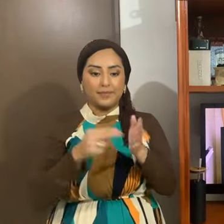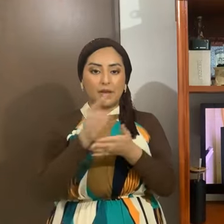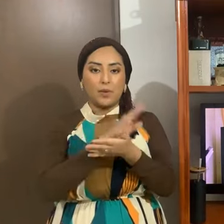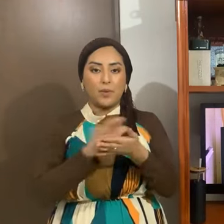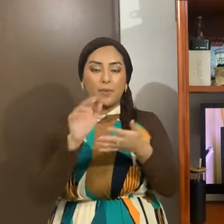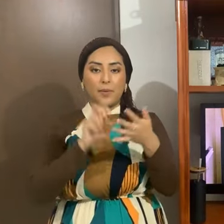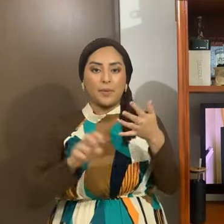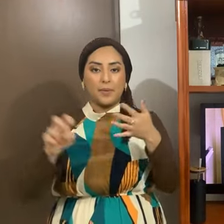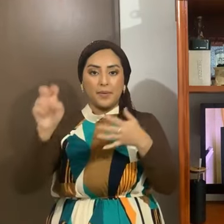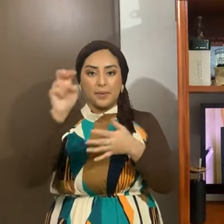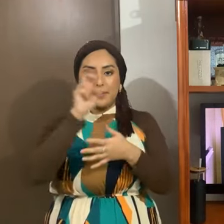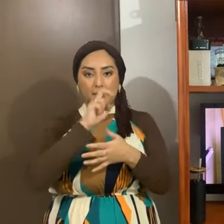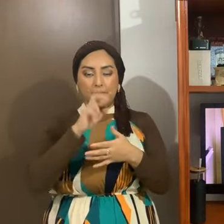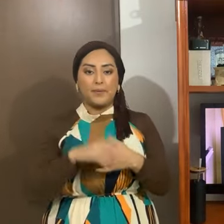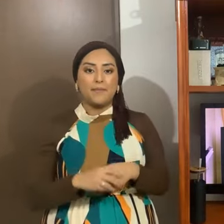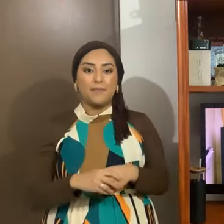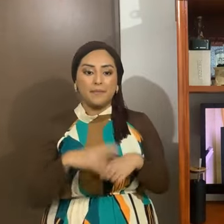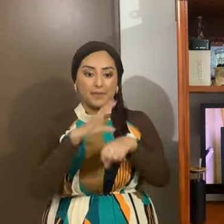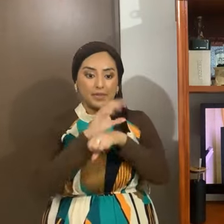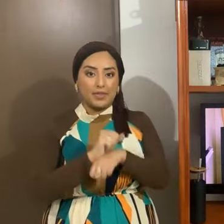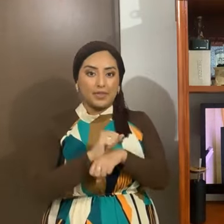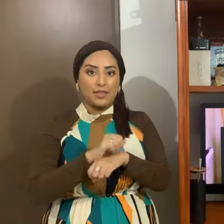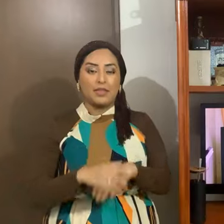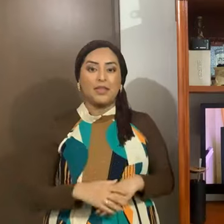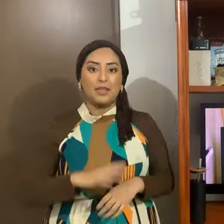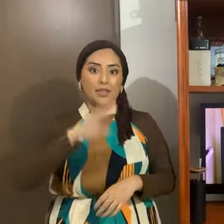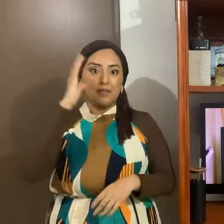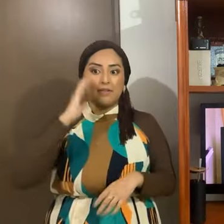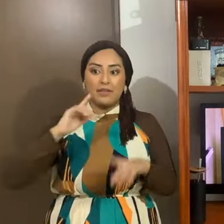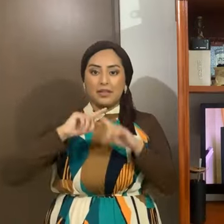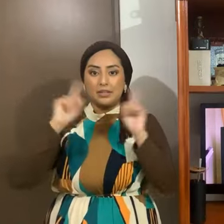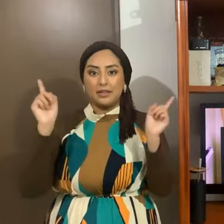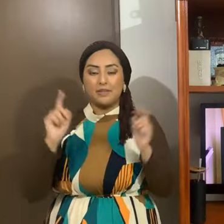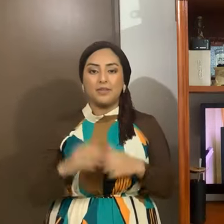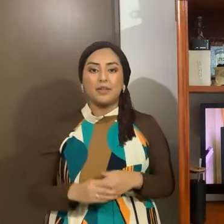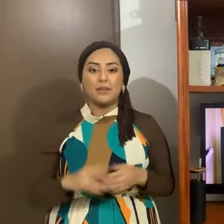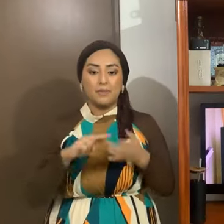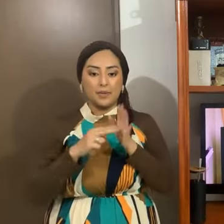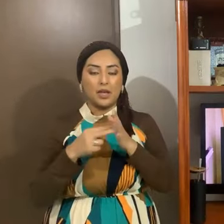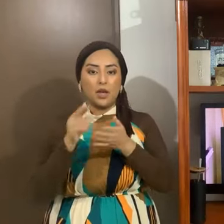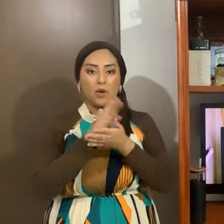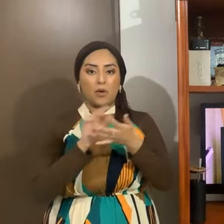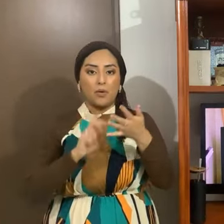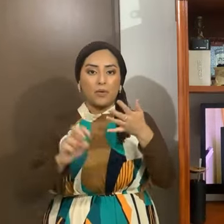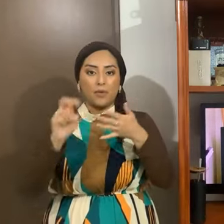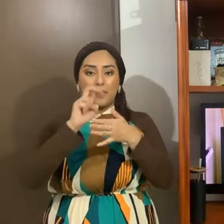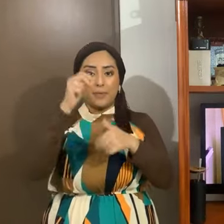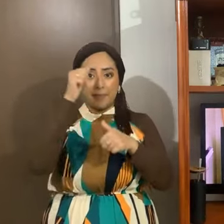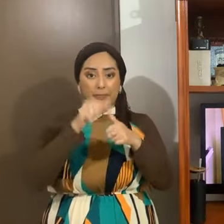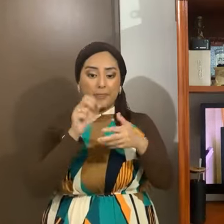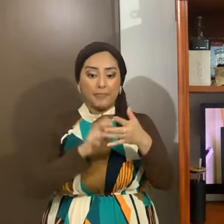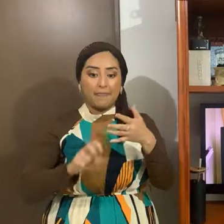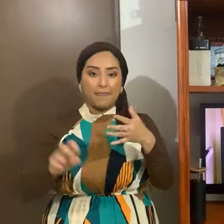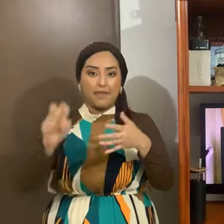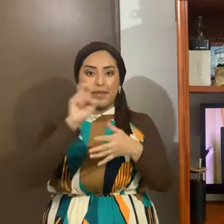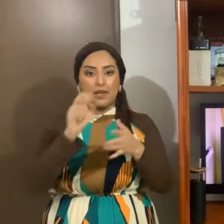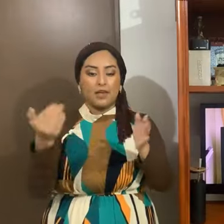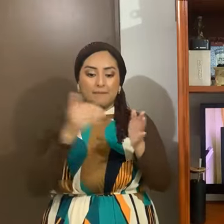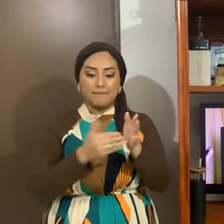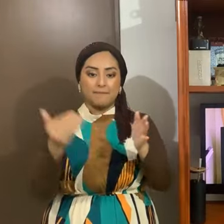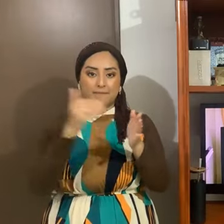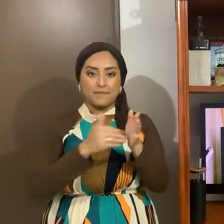amados Sahim. Ahora hablamos de los hábitos, en otro tiempo hablamos de otras cosas. Esto es santificación. Recuerden que la santificación es